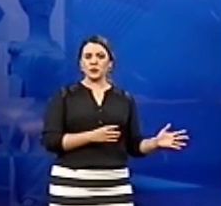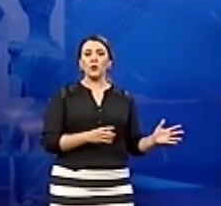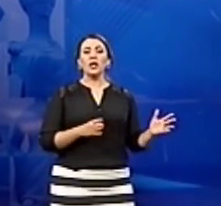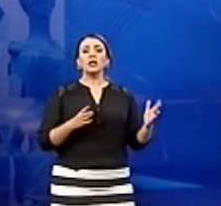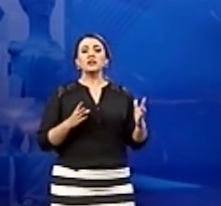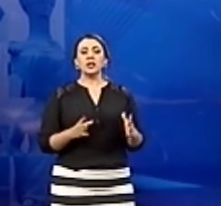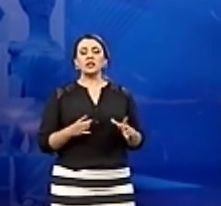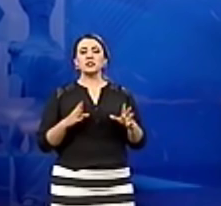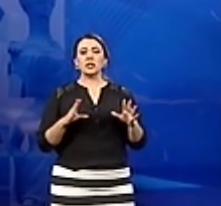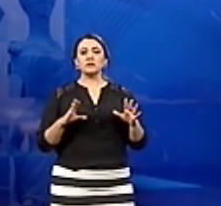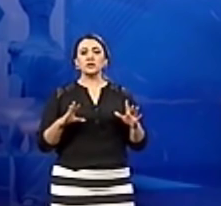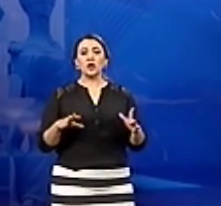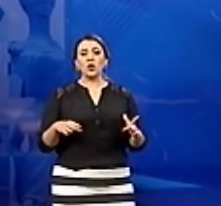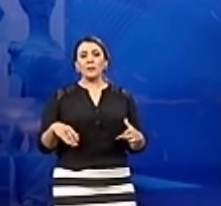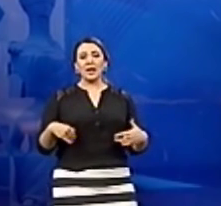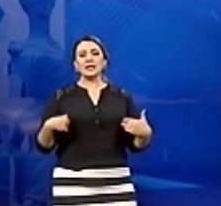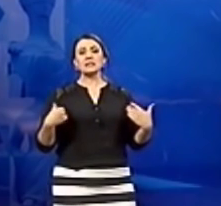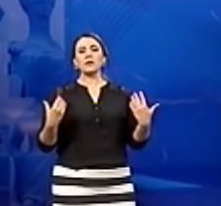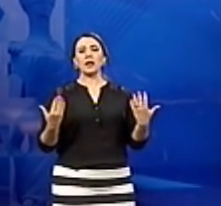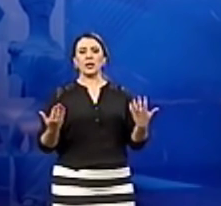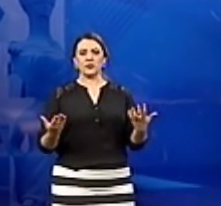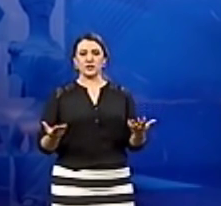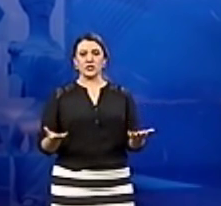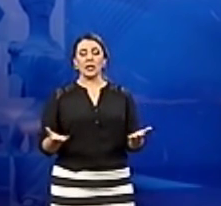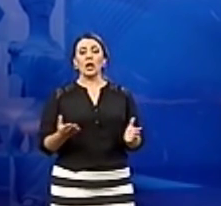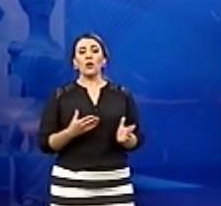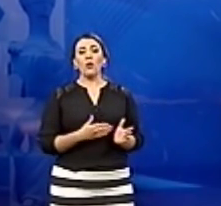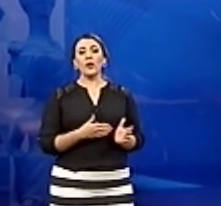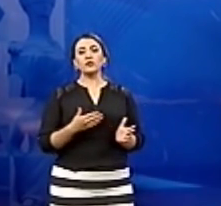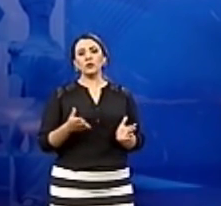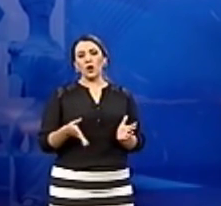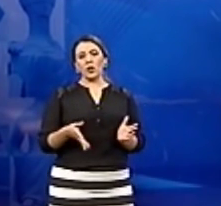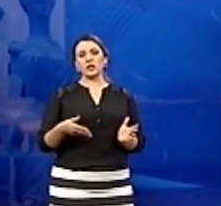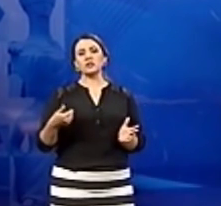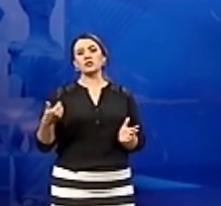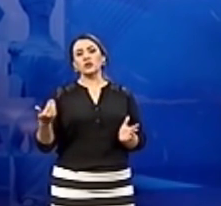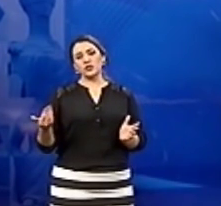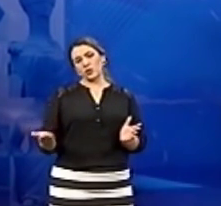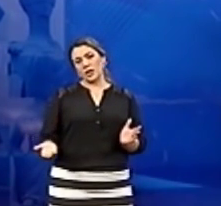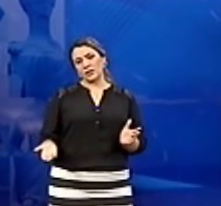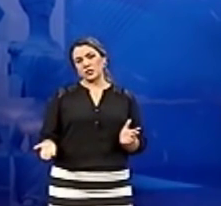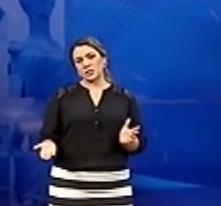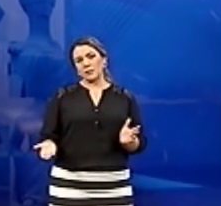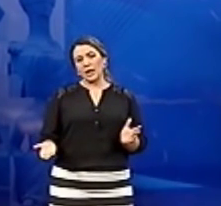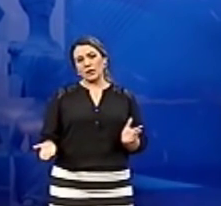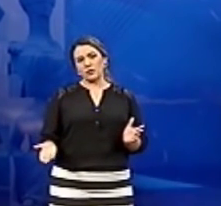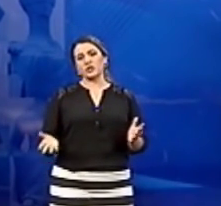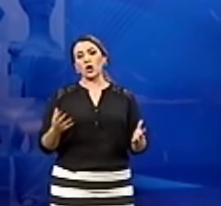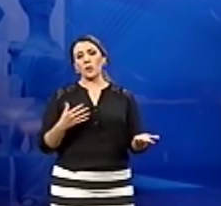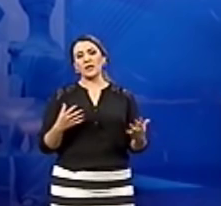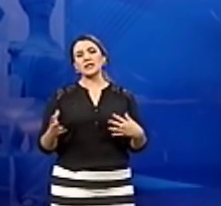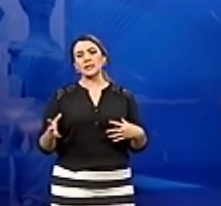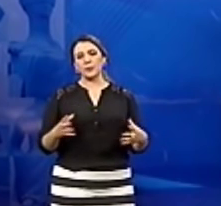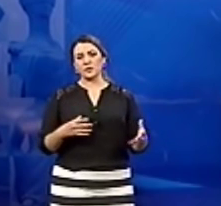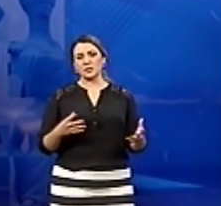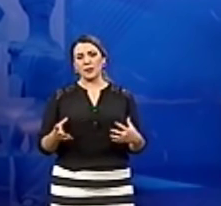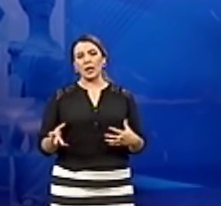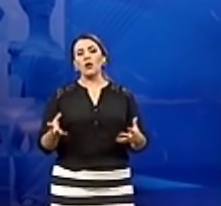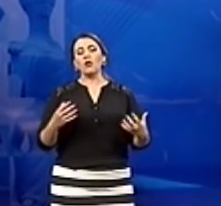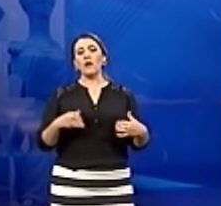México de legislações que começam a garantir 8 horas de jornada de trabalho, que já começa a se aproximar com